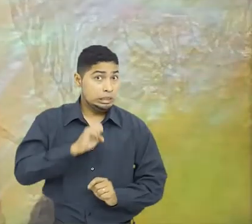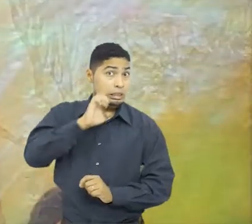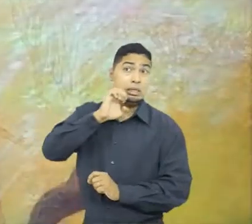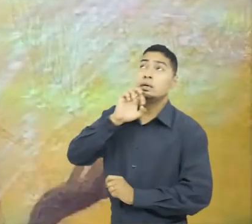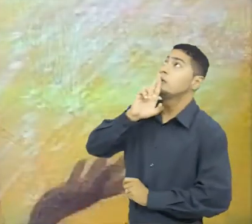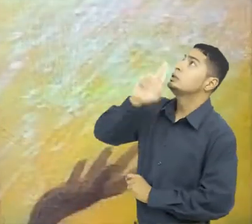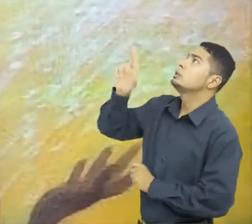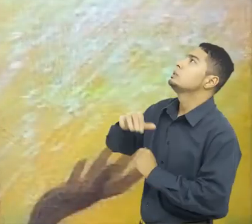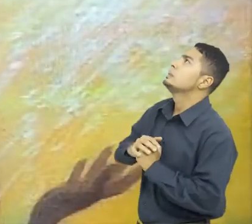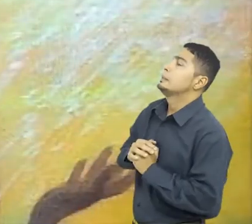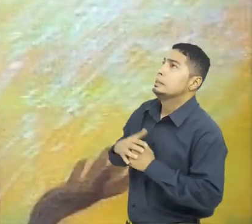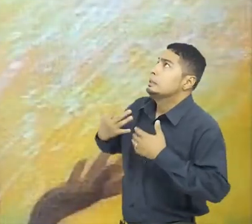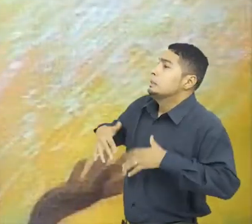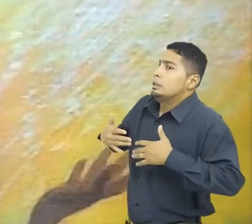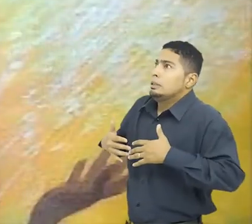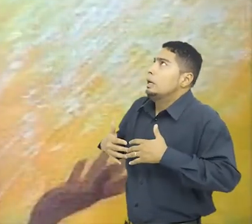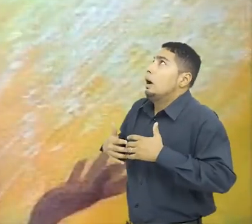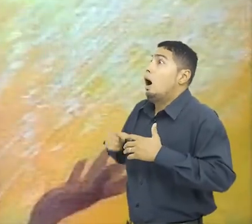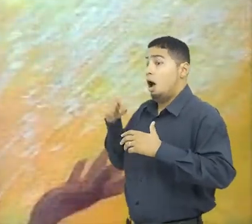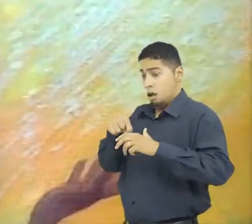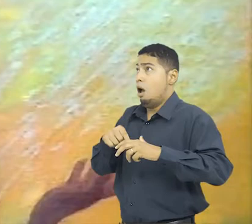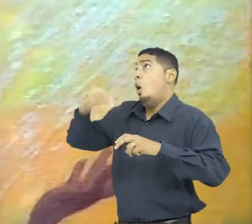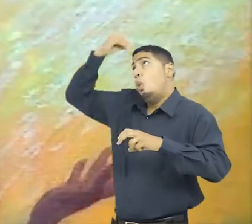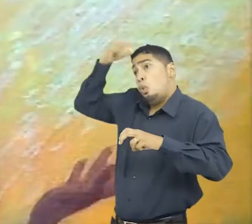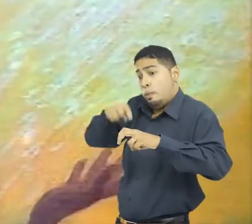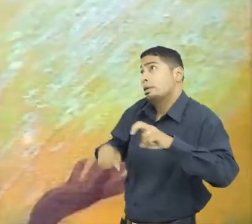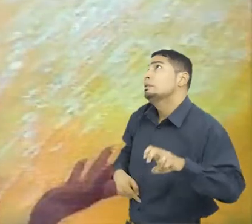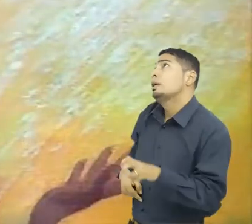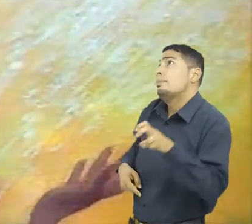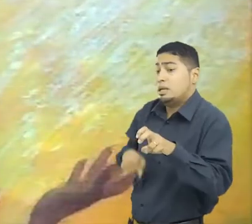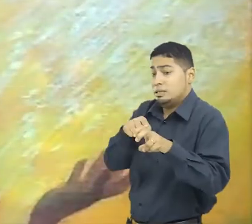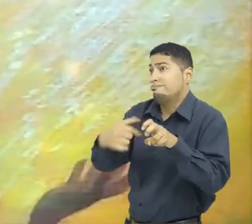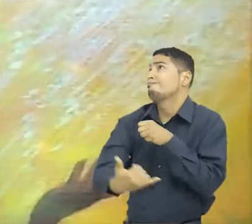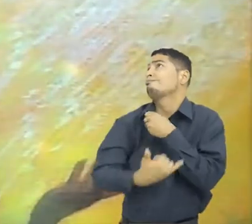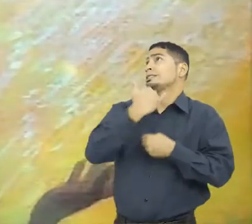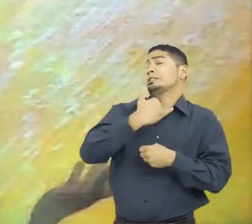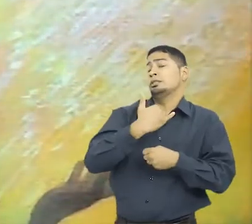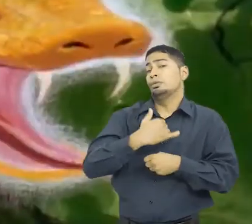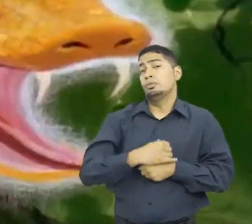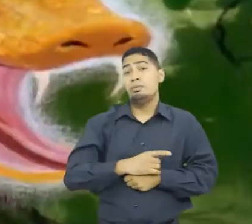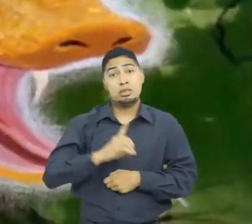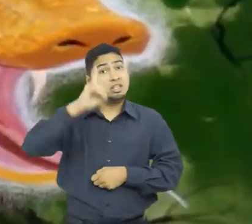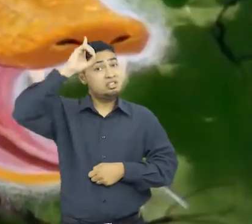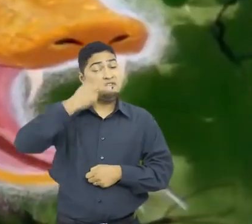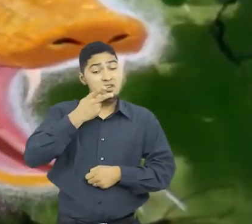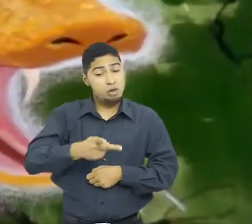Ela respondeu: a serpente, ela me enganou. Então Deus disse à